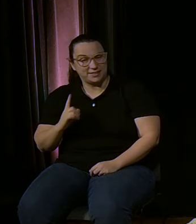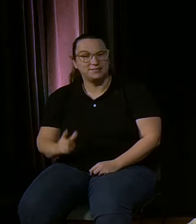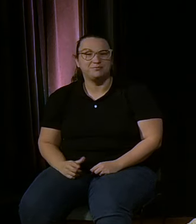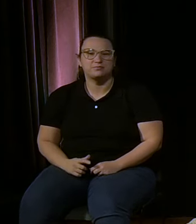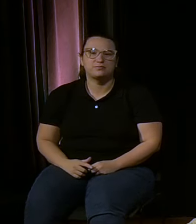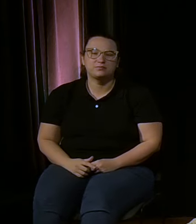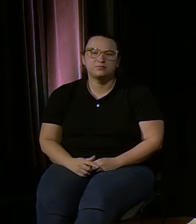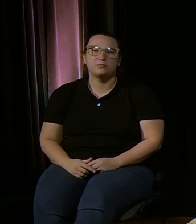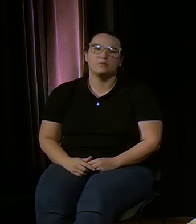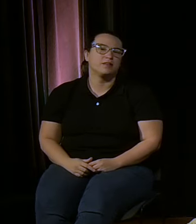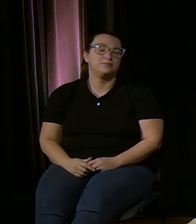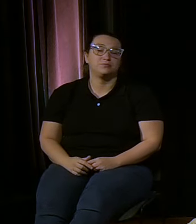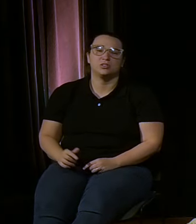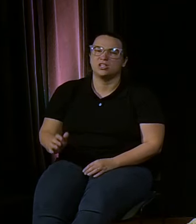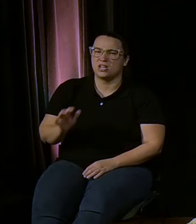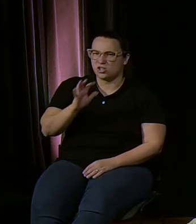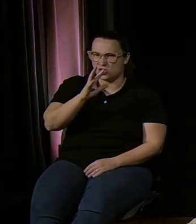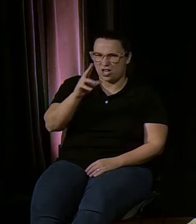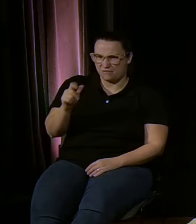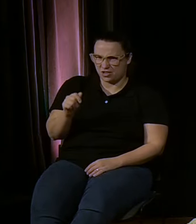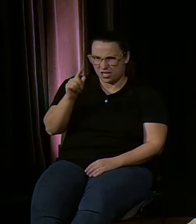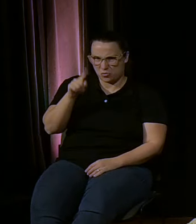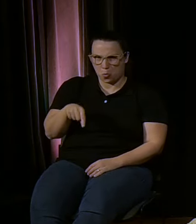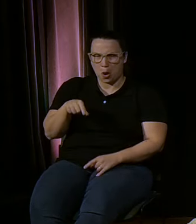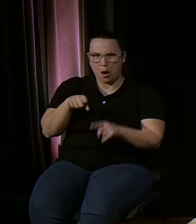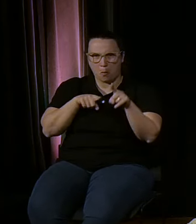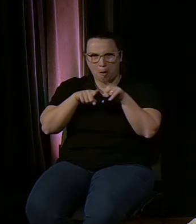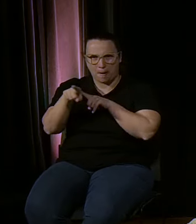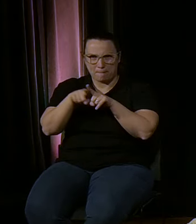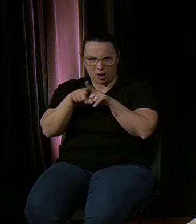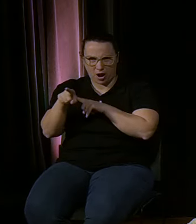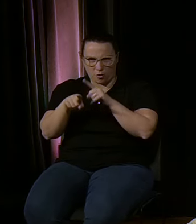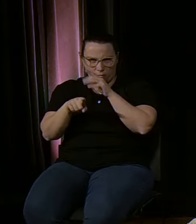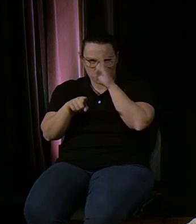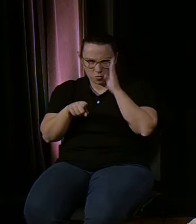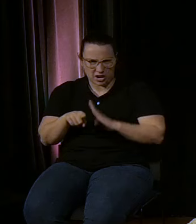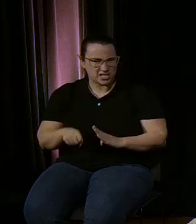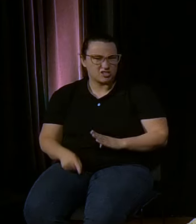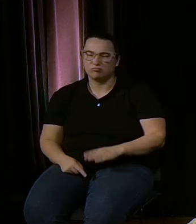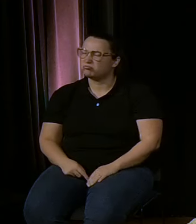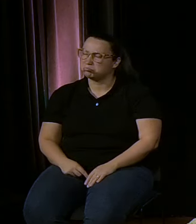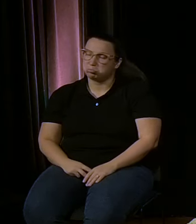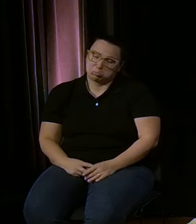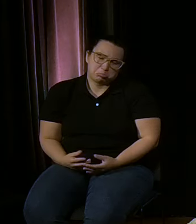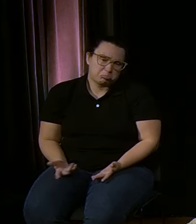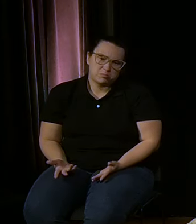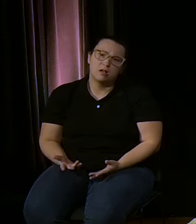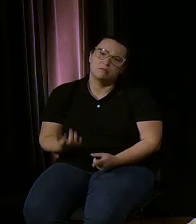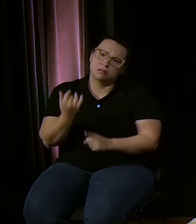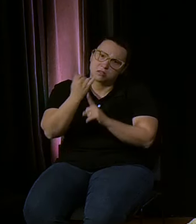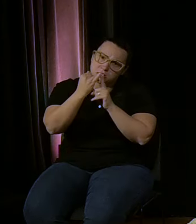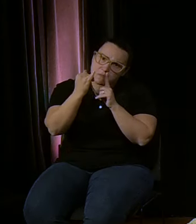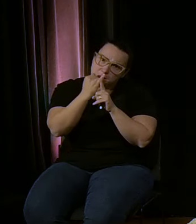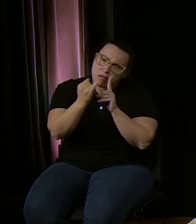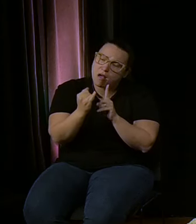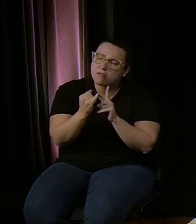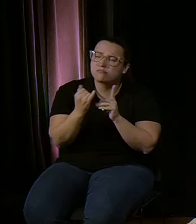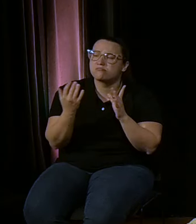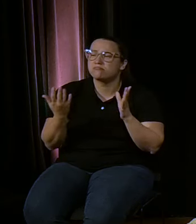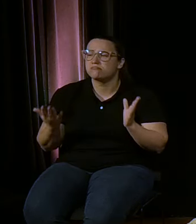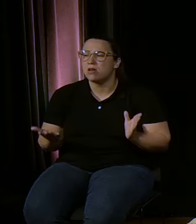Esse africano não é necessariamente um irmão do brasileiro, né? embora tenham semelhanças ali